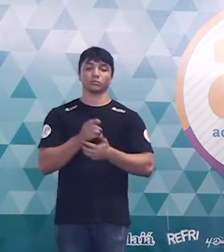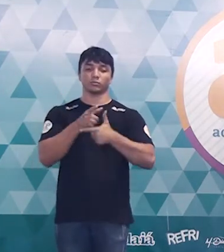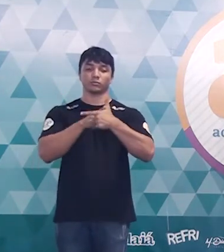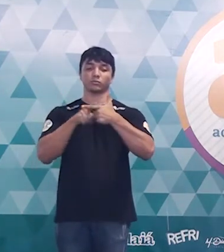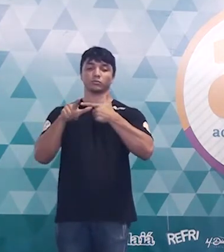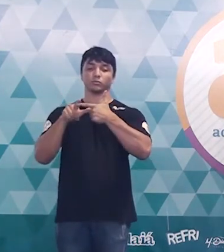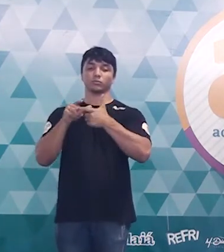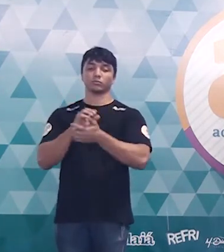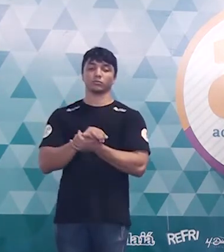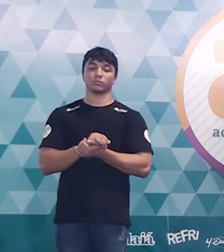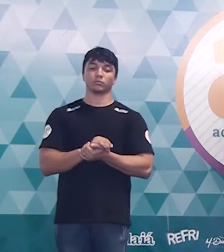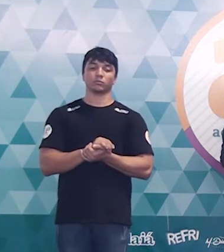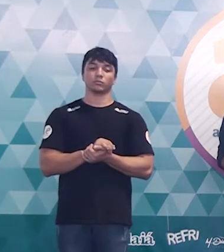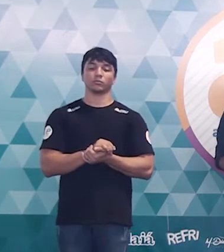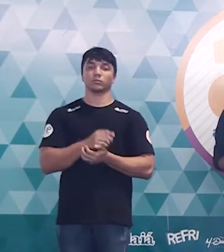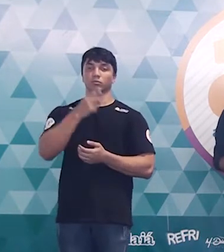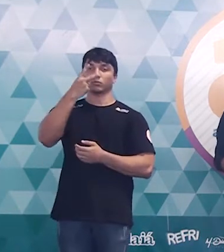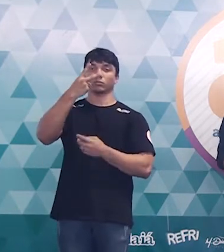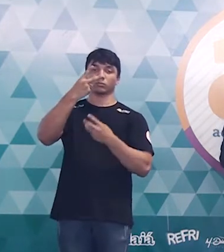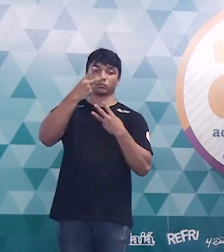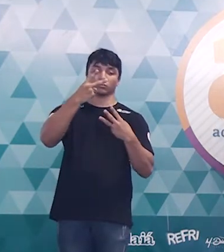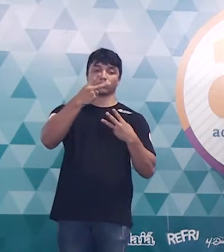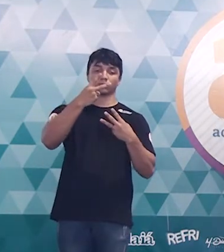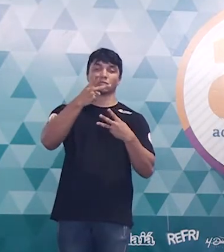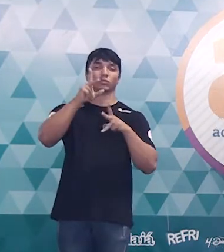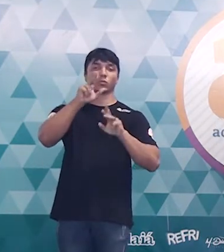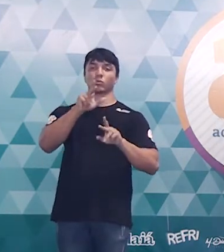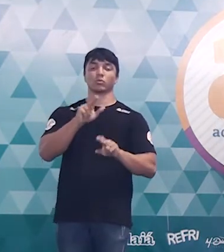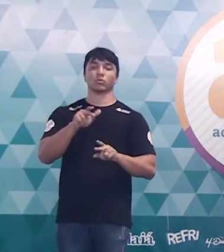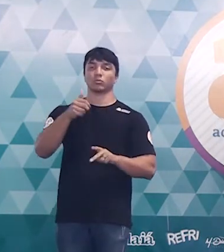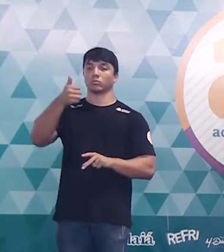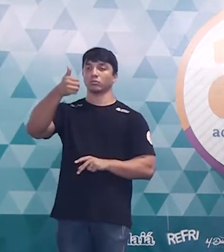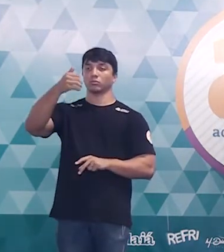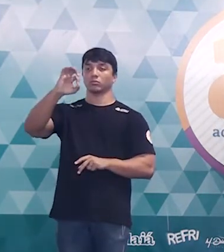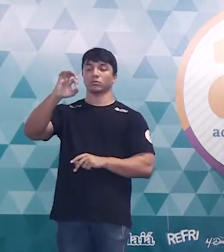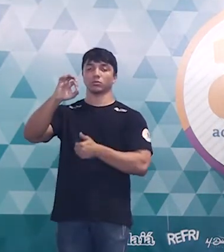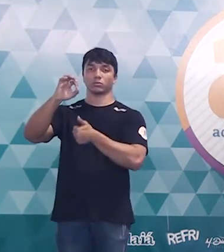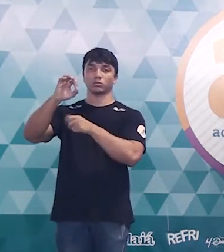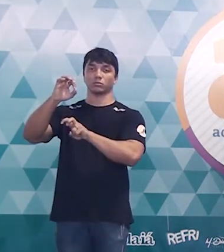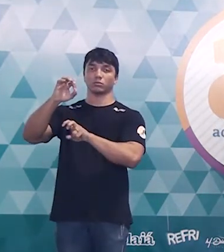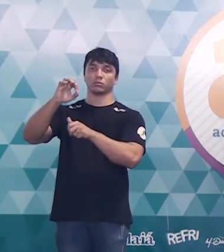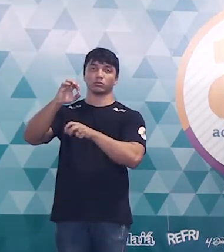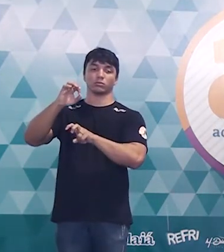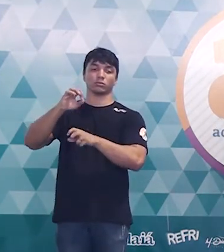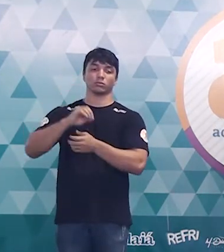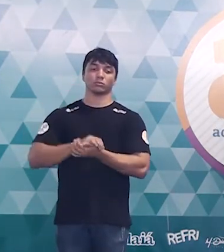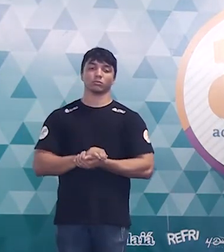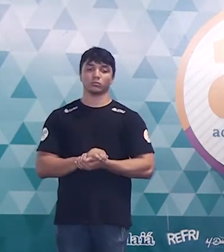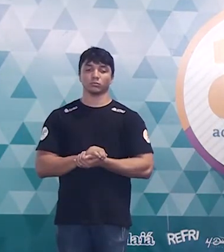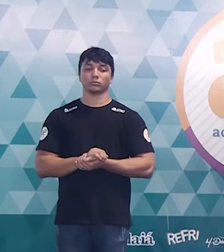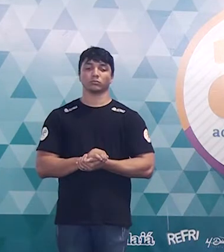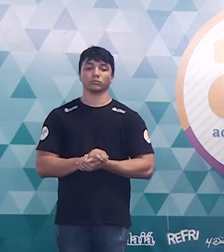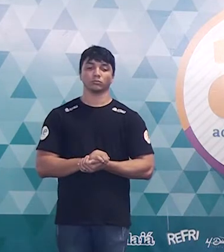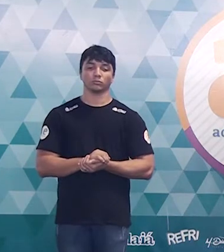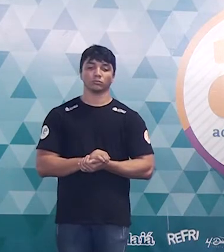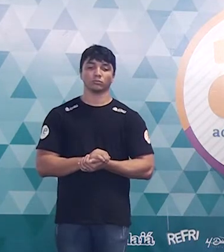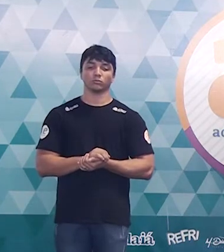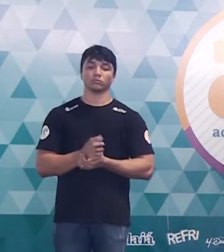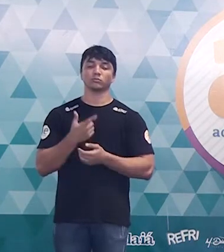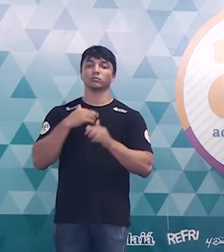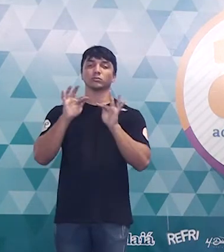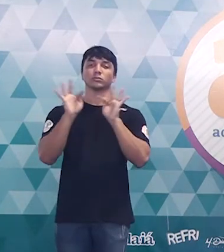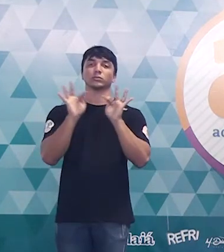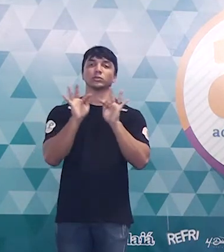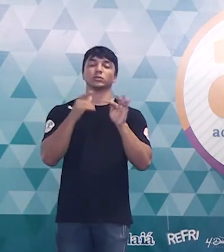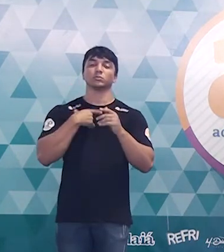ali, olha só. 2 terços é a mesma coisa que 10 sobre 15. Basta eu